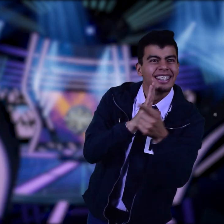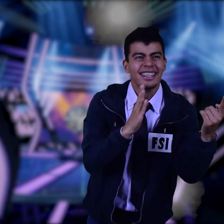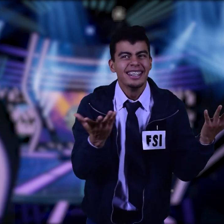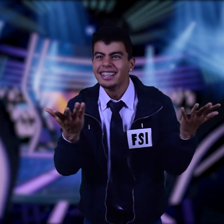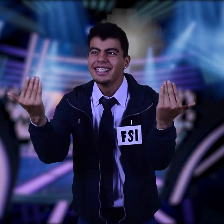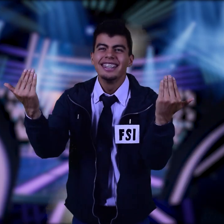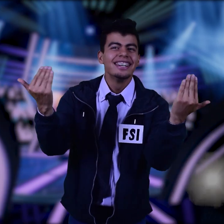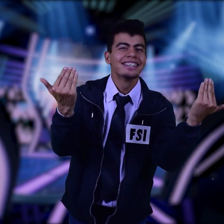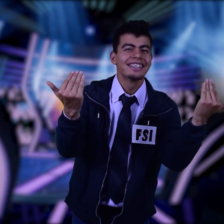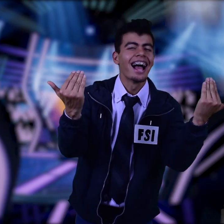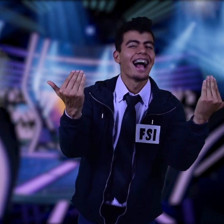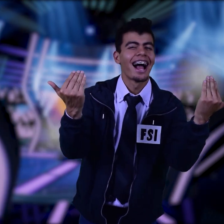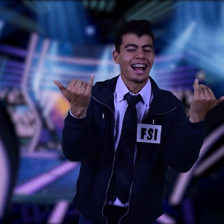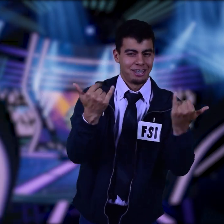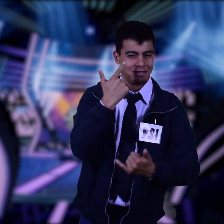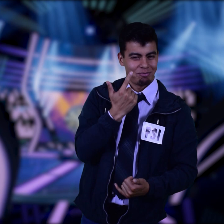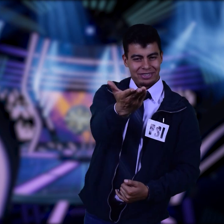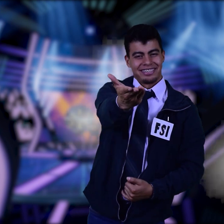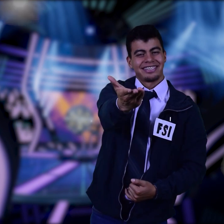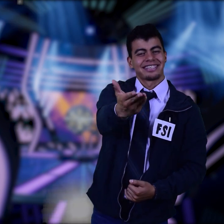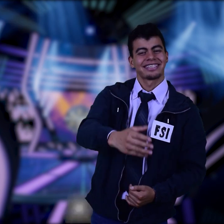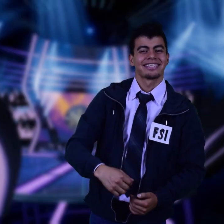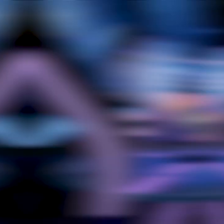será? ¡Vamos! ¿Quién es? Acá se los presento.